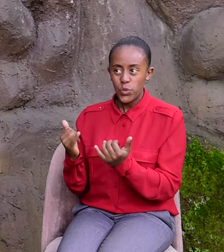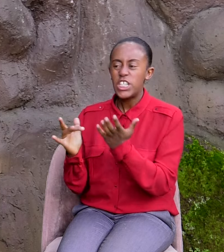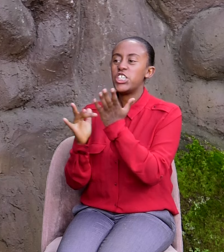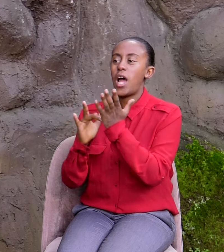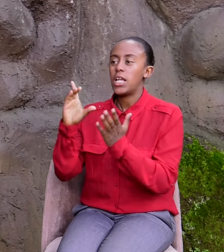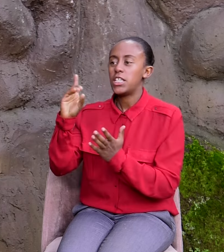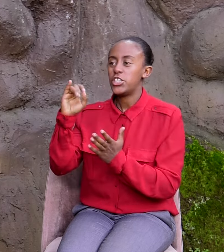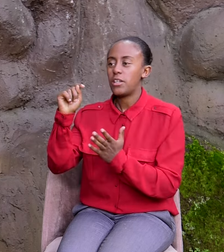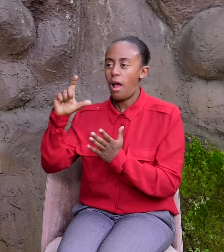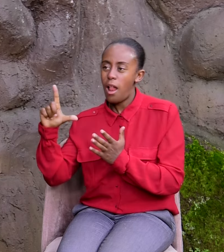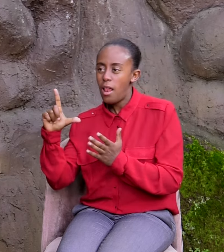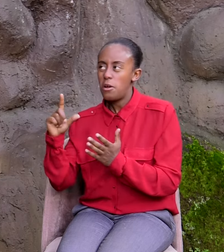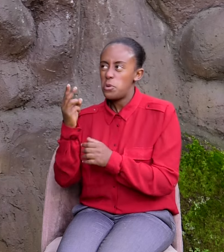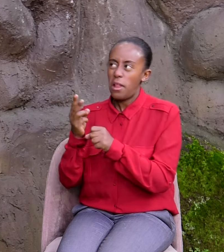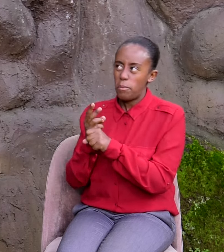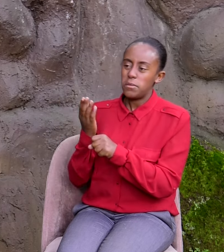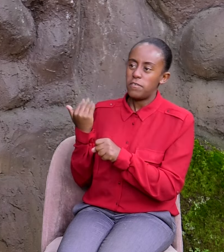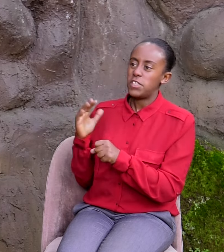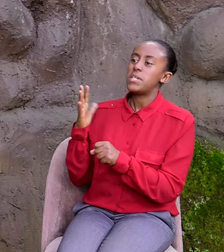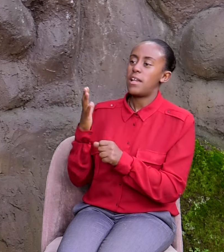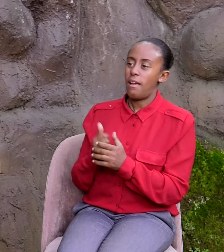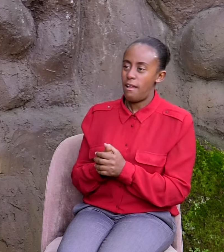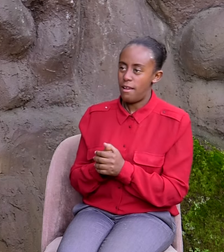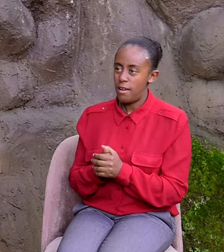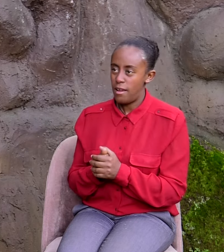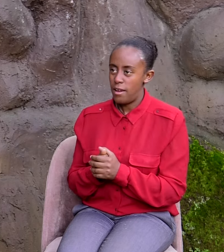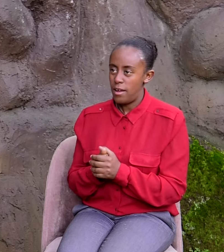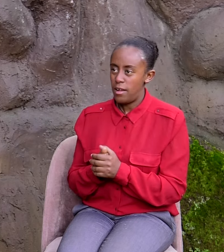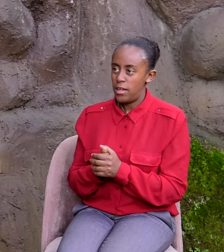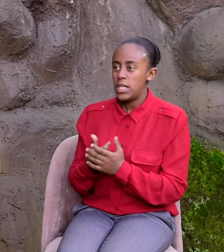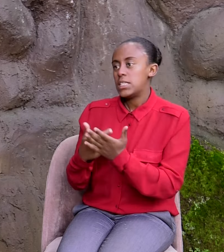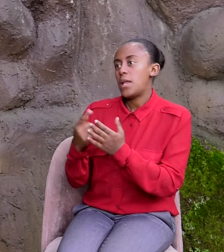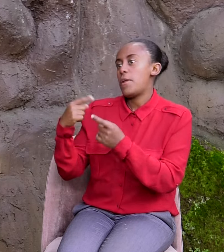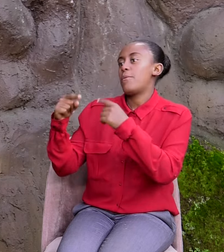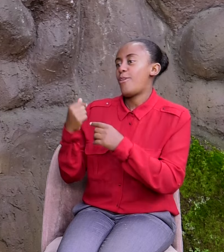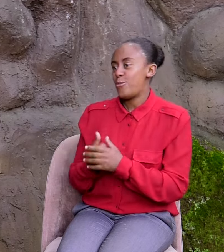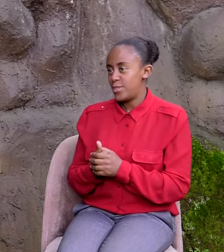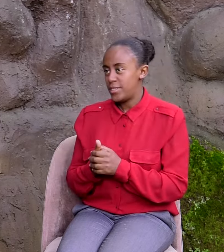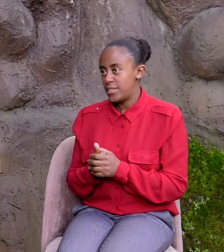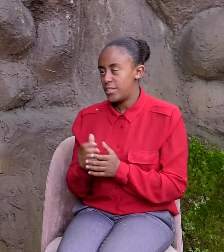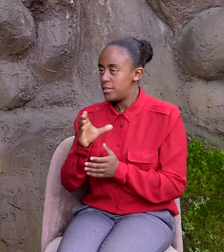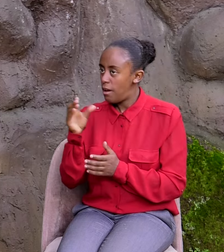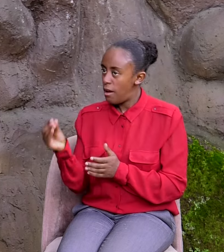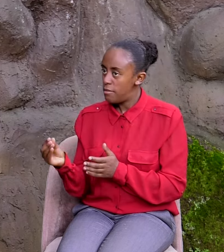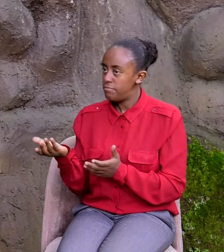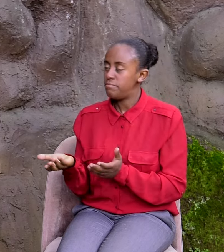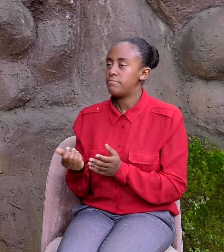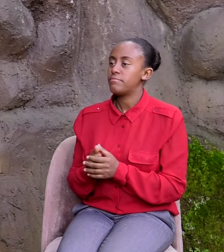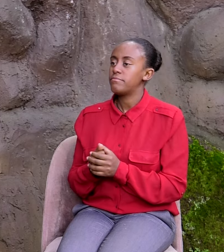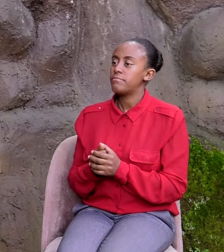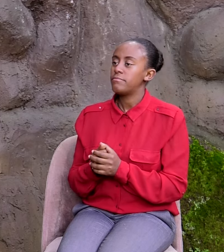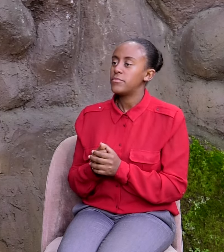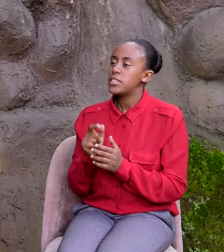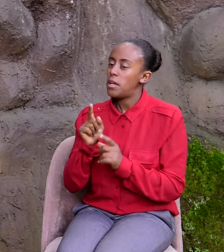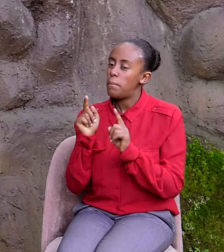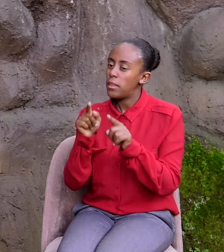ተቀይራለች ከሁለት ዓመት በፊት ይመስለኛል። እና እዛ ነበር የመጣሁት እና